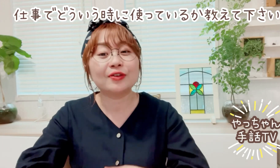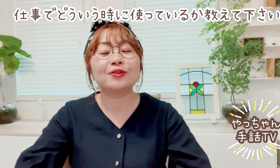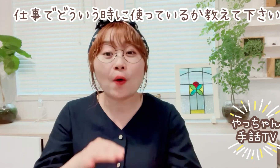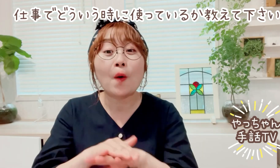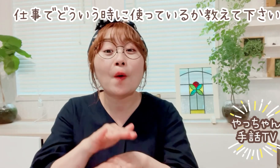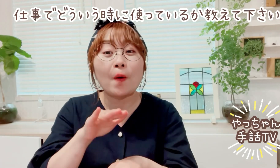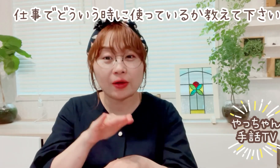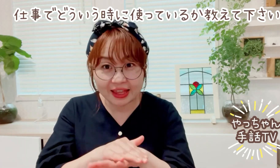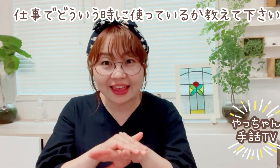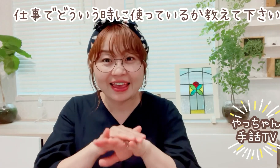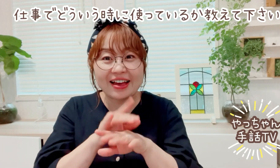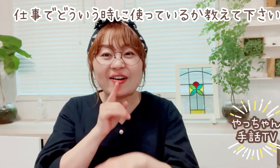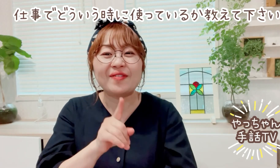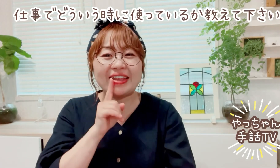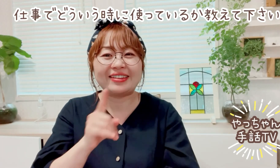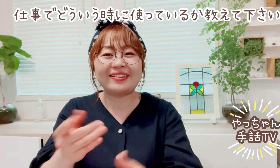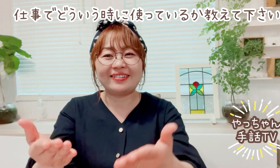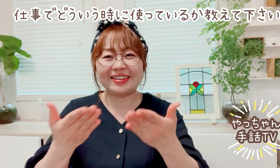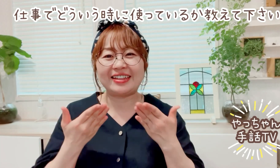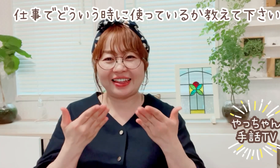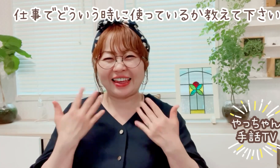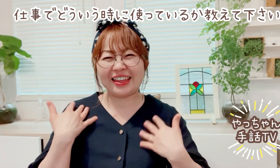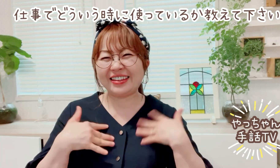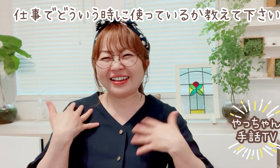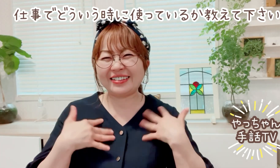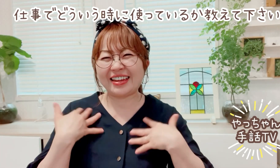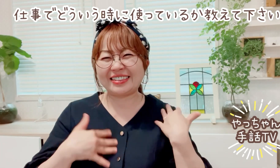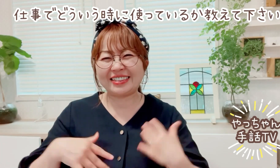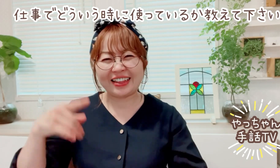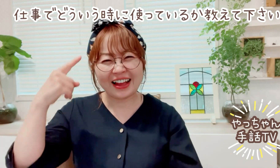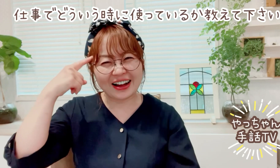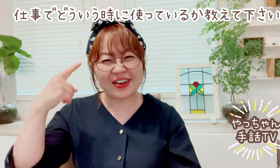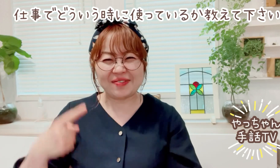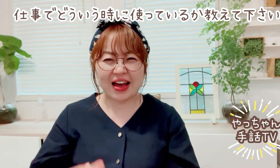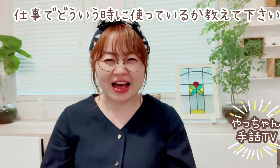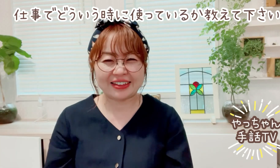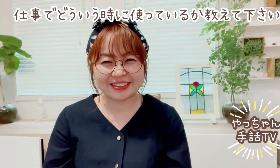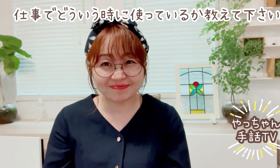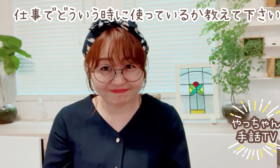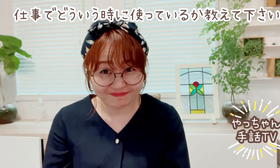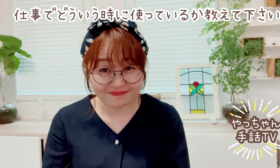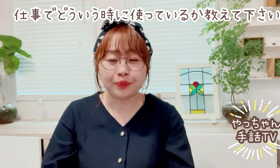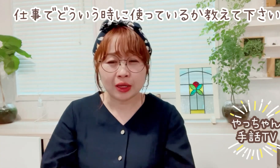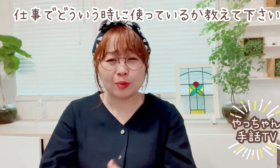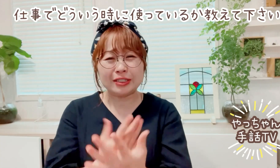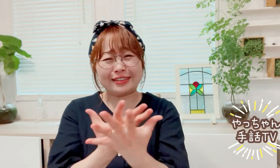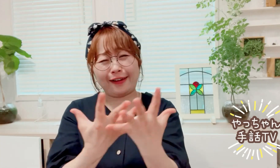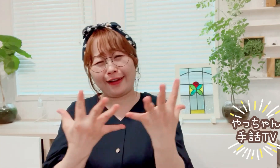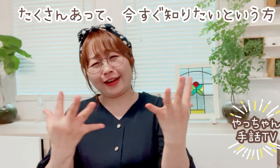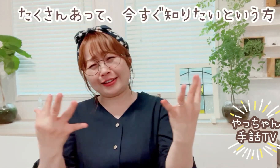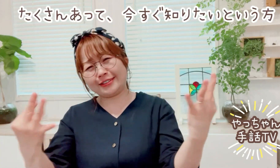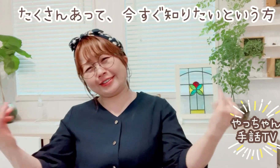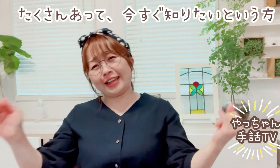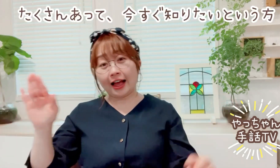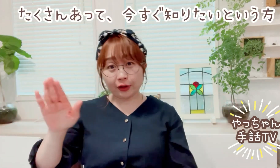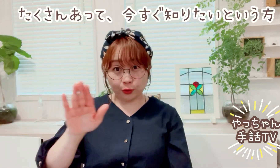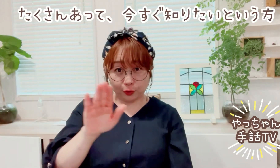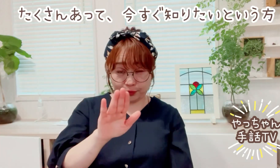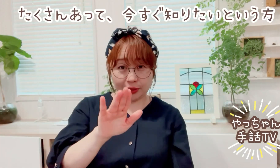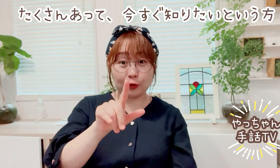ていう方法でコメントいただけると嬉しいなと思います。もしたくさんあるよってい